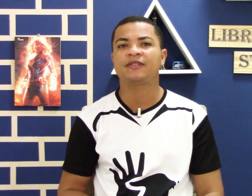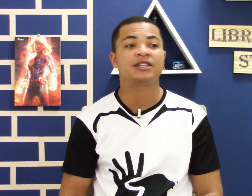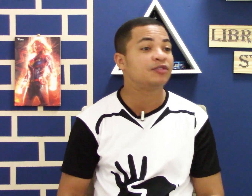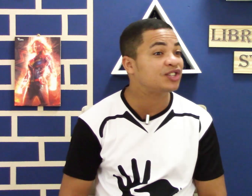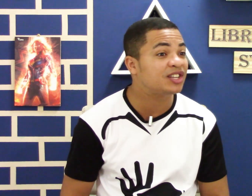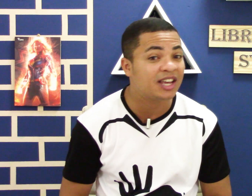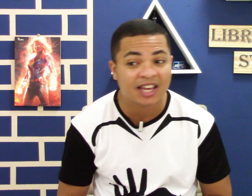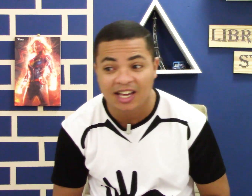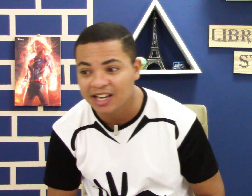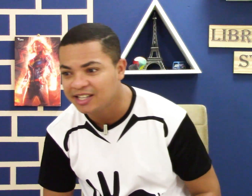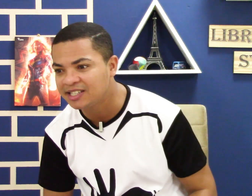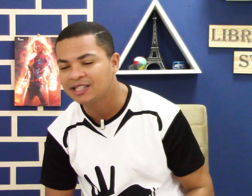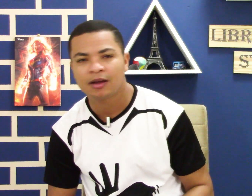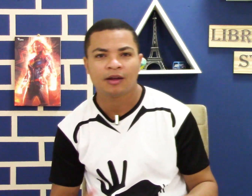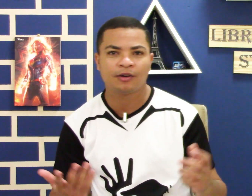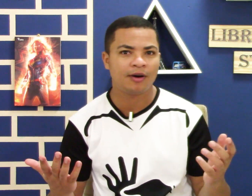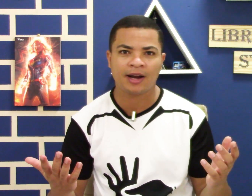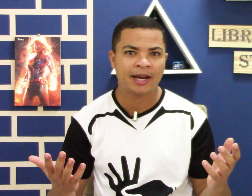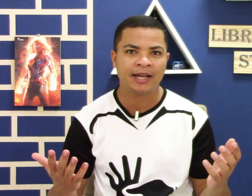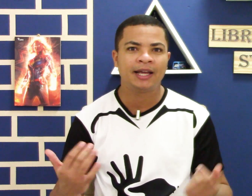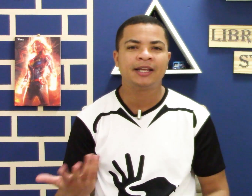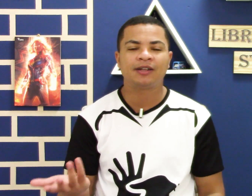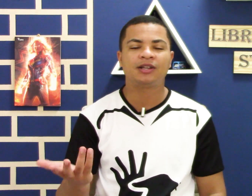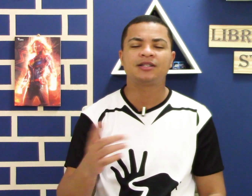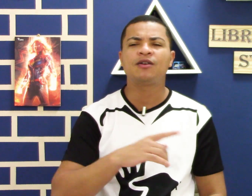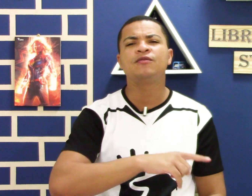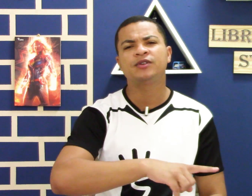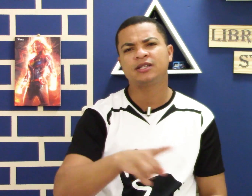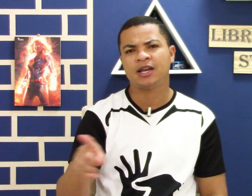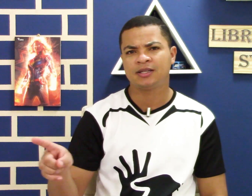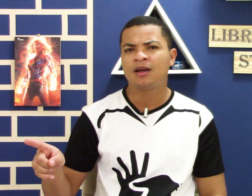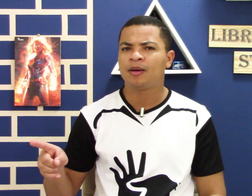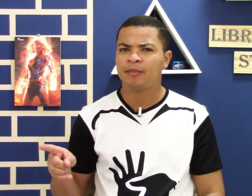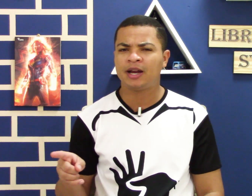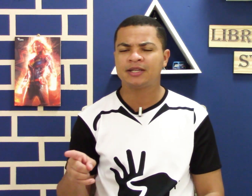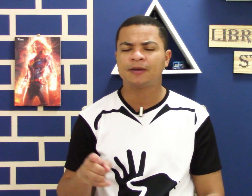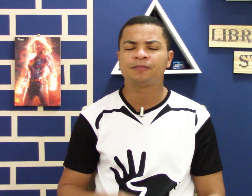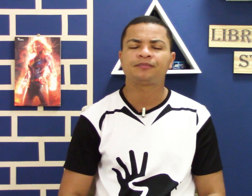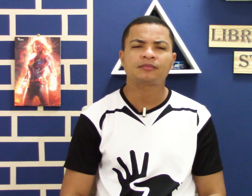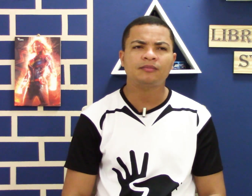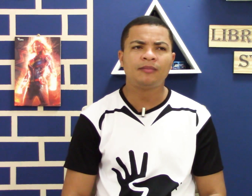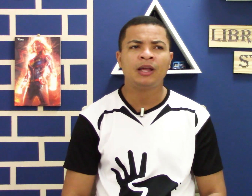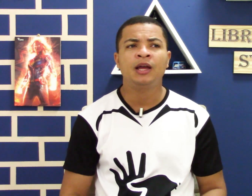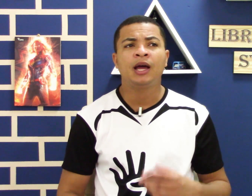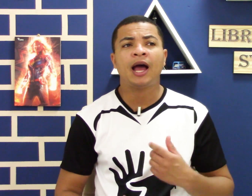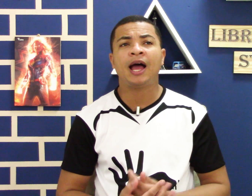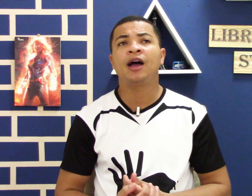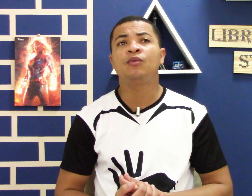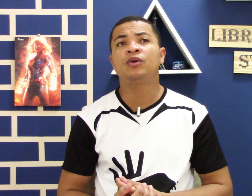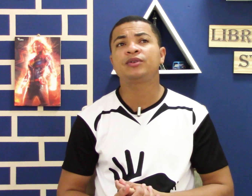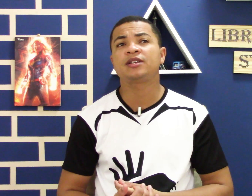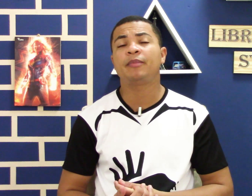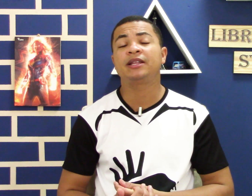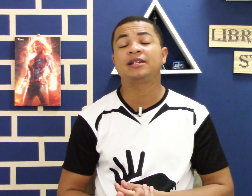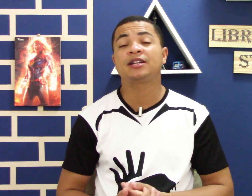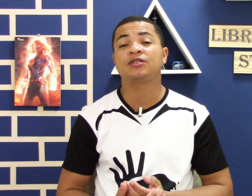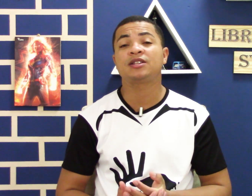fazer vocês. Não rola, né? Então tem que ser o vocês, beleza? Ah, um outro sinal bem interessante é o sinal